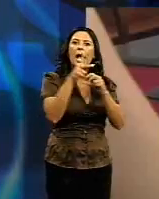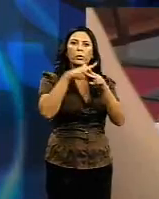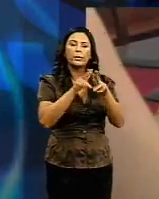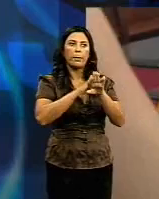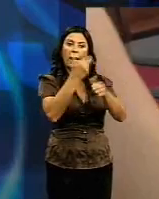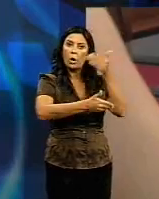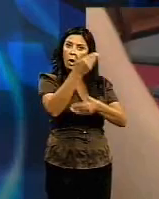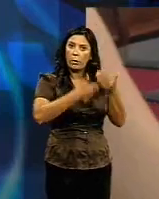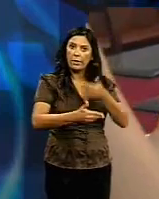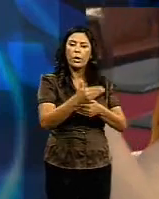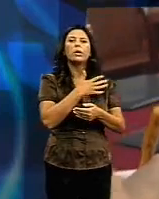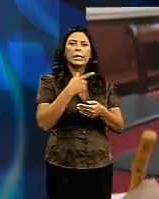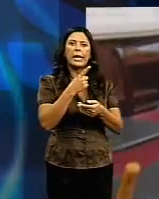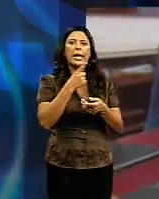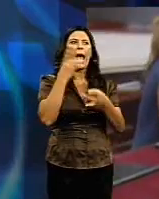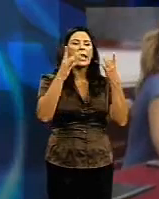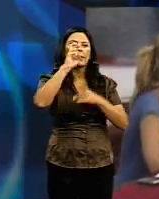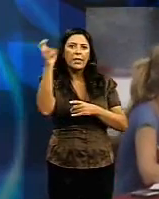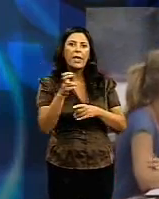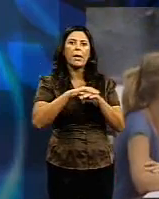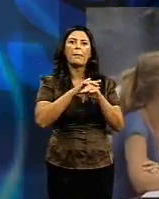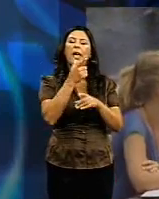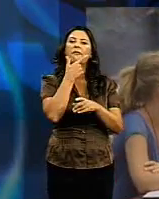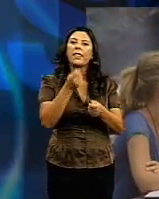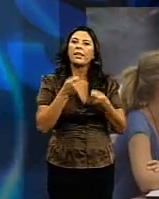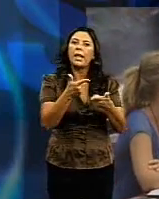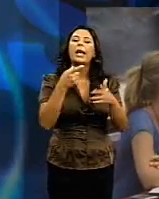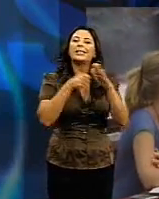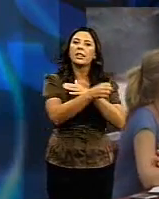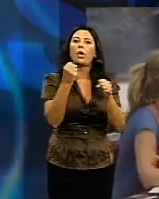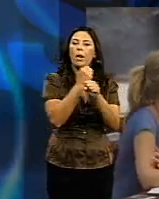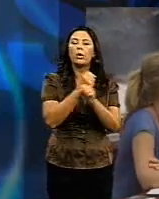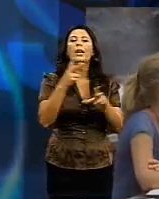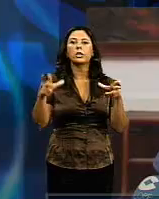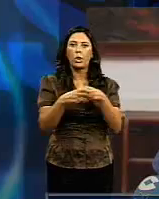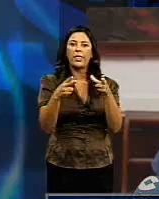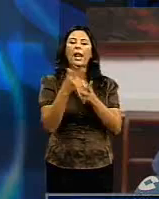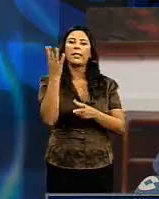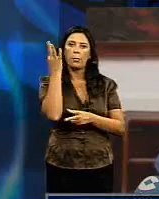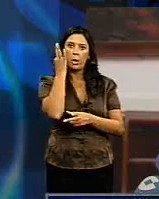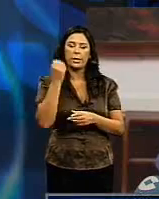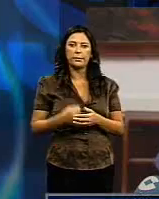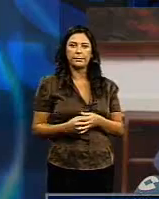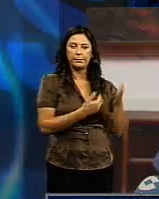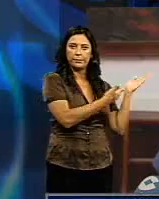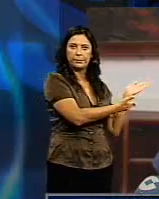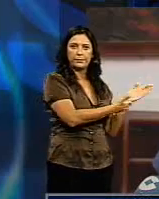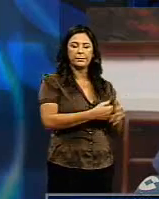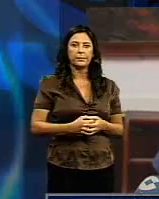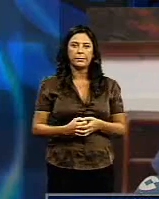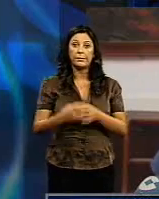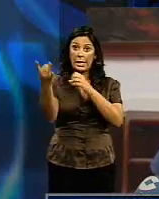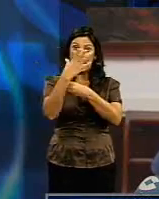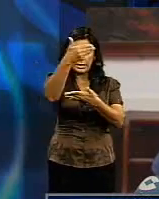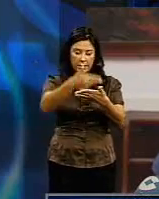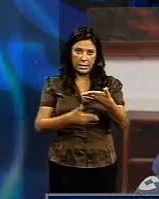colaboración que permita cooperar en acciones que favorezcan la inserción social y laboral de estas mujeres. Esta carta dice que